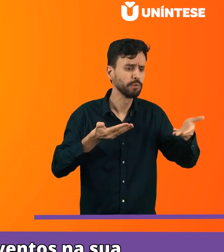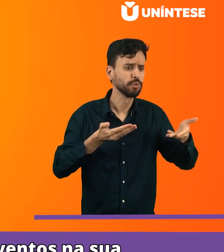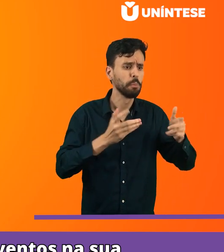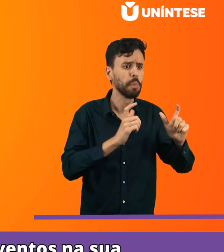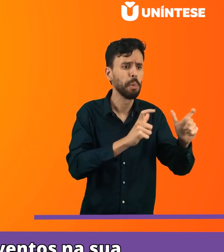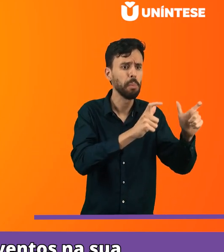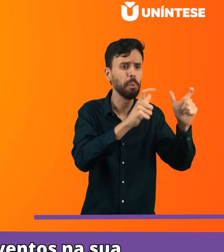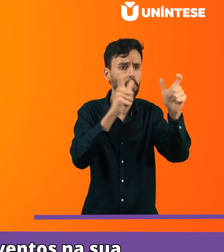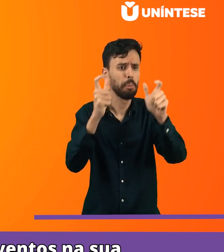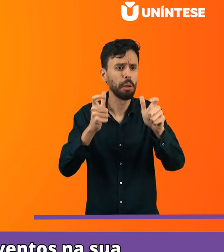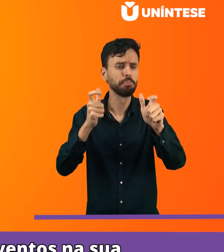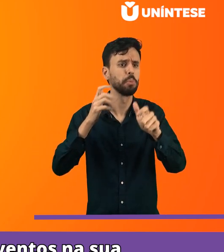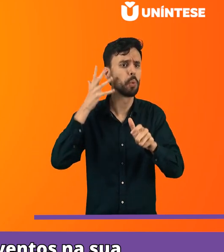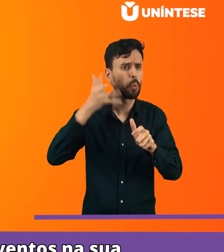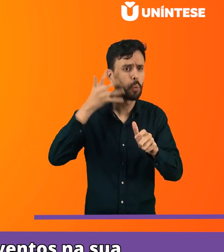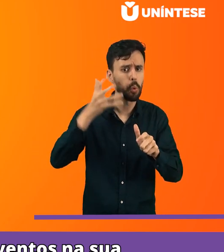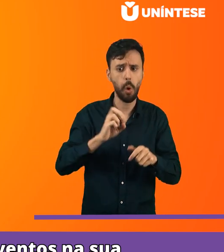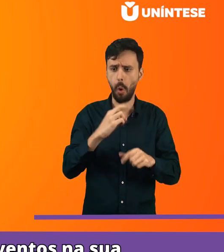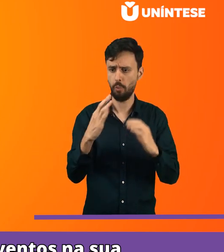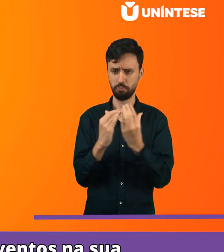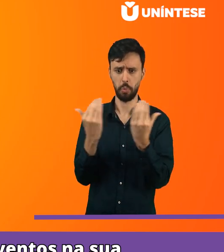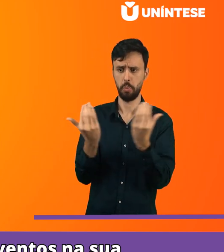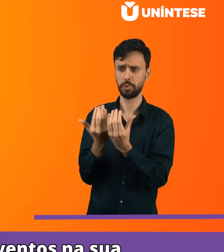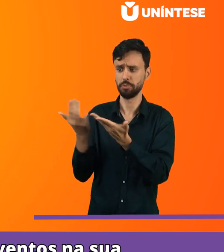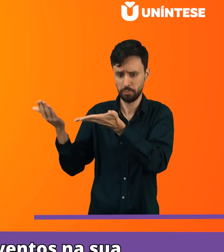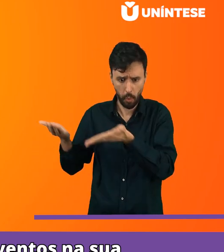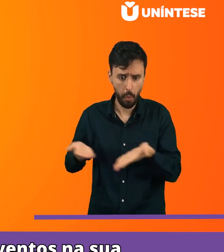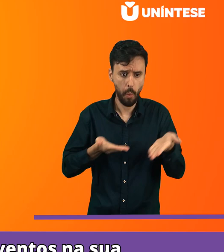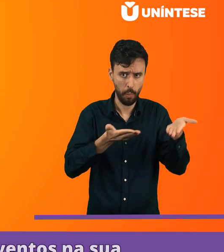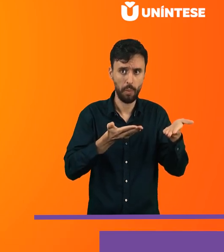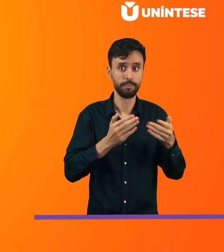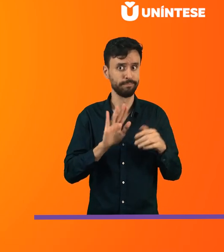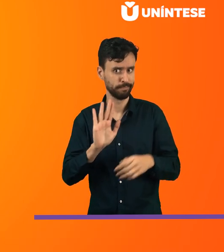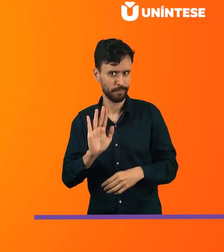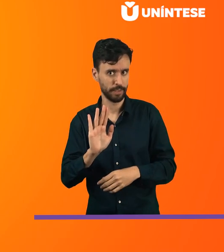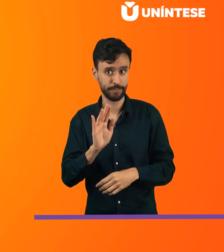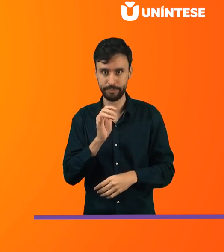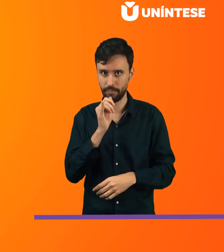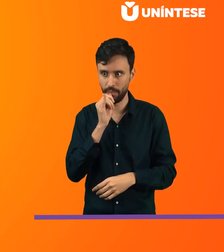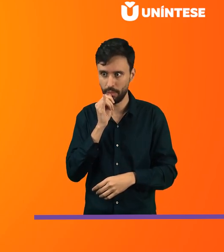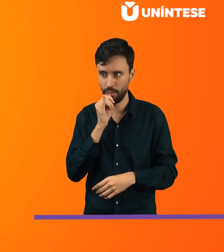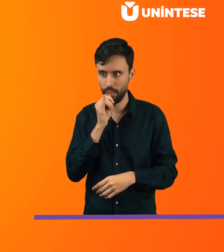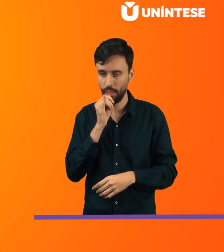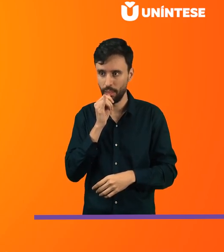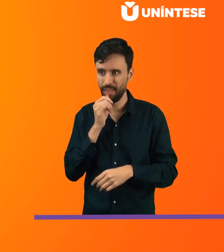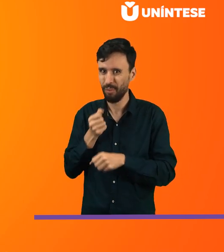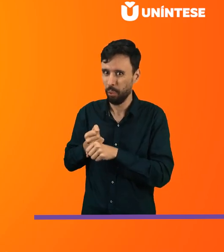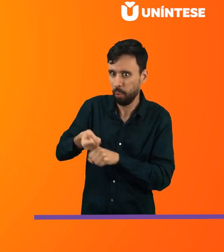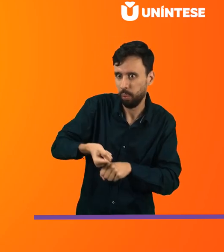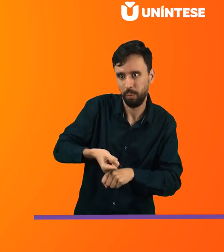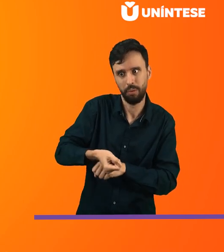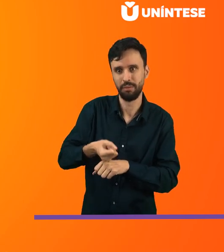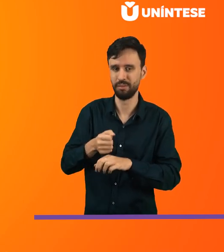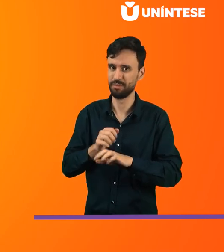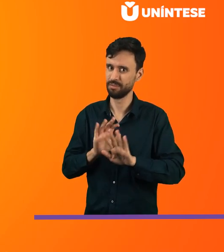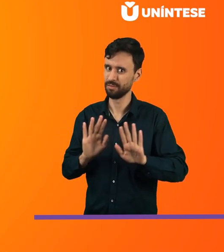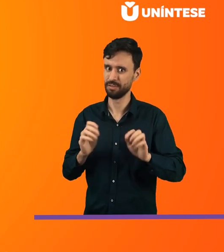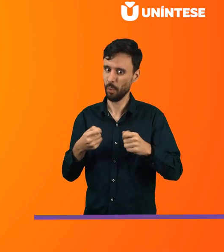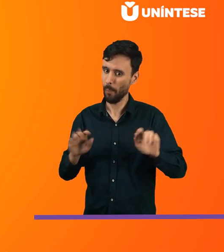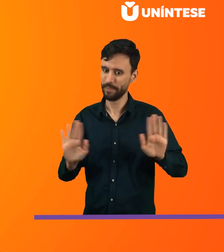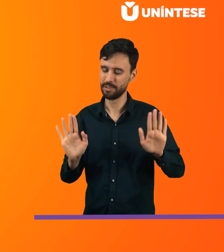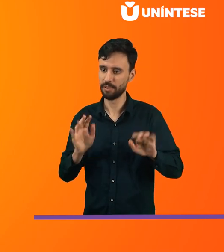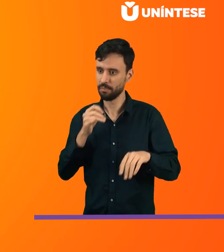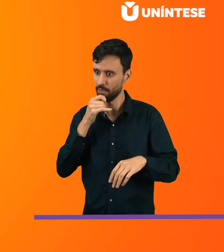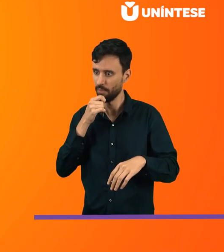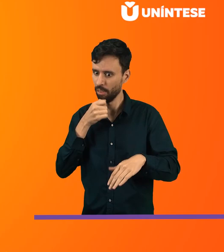que ocorram na sua igreja ou, então, na comunidade que você faz parte. Mas, sem ser chato, o surdo não tem